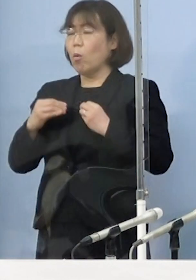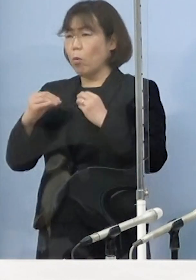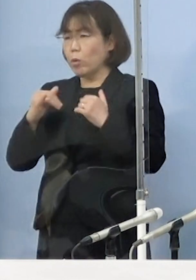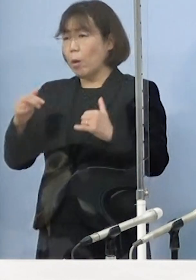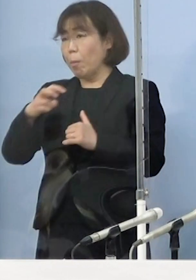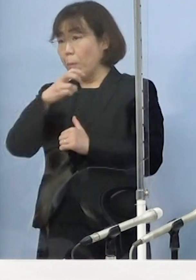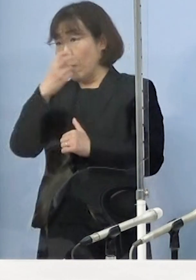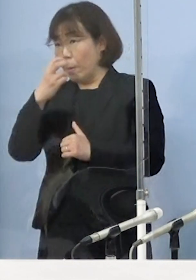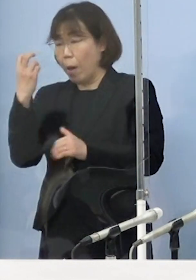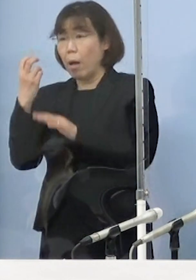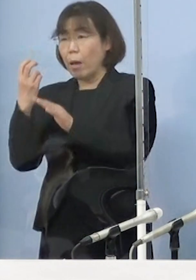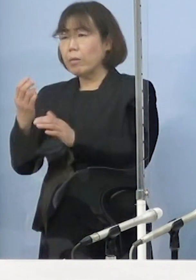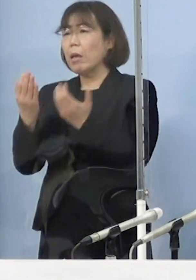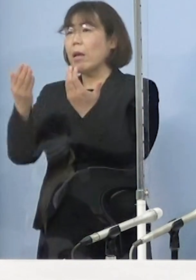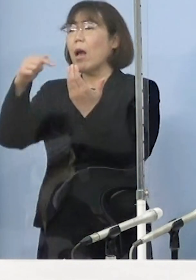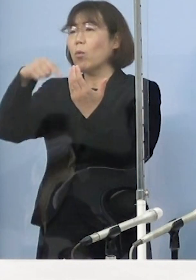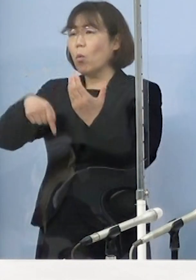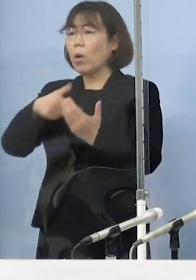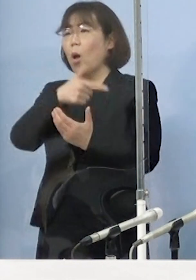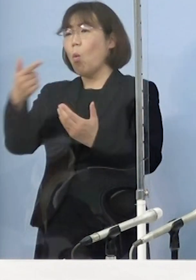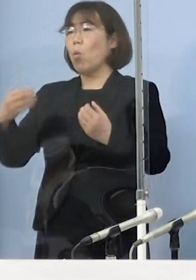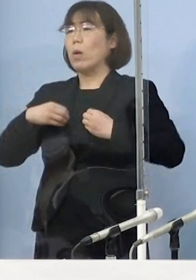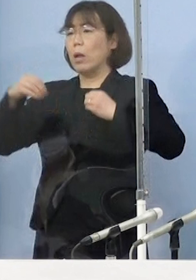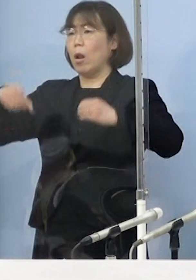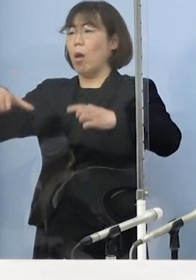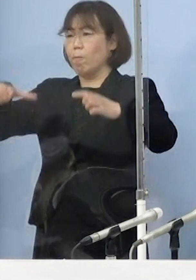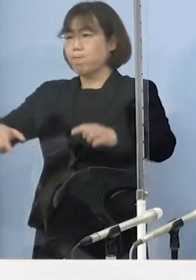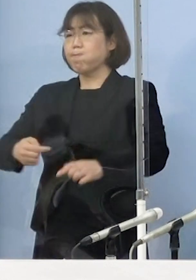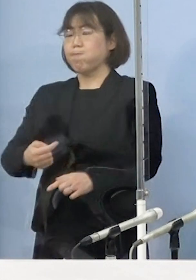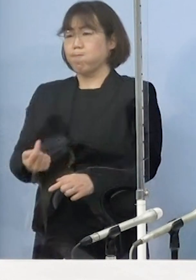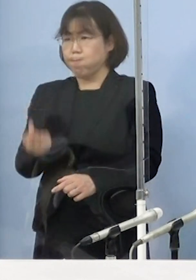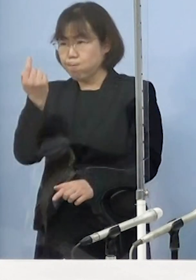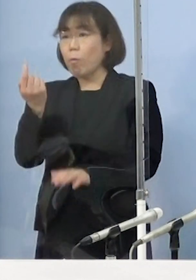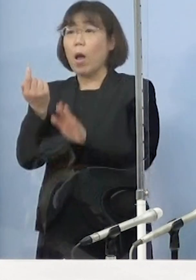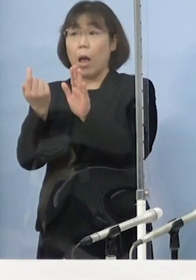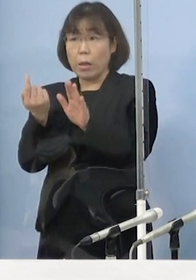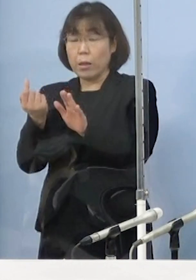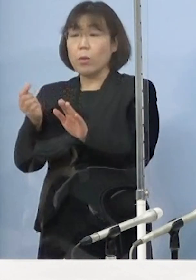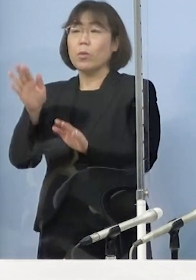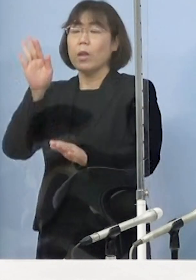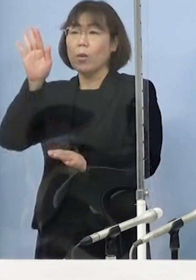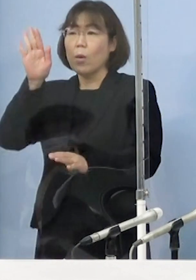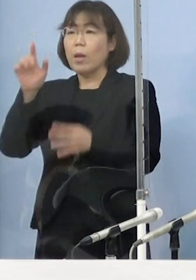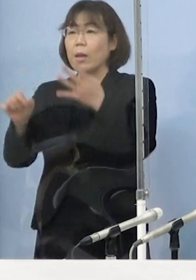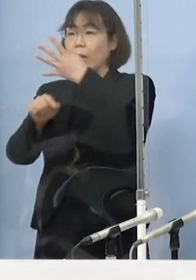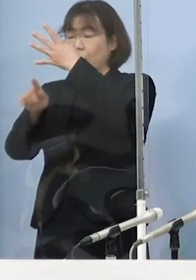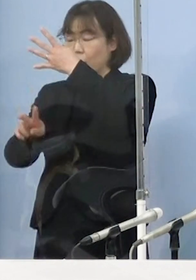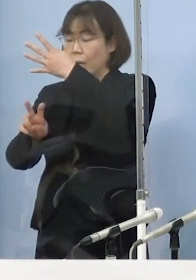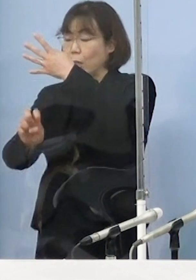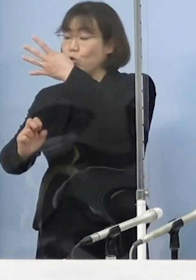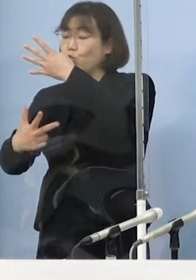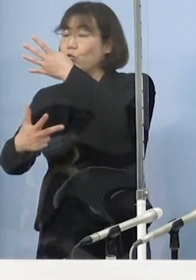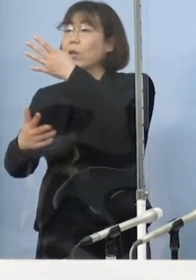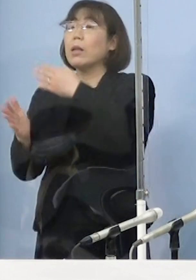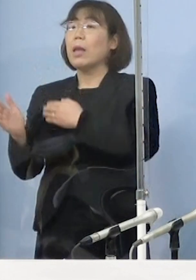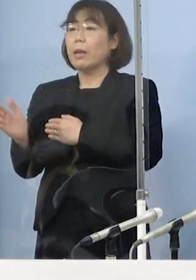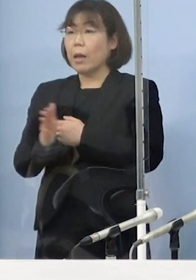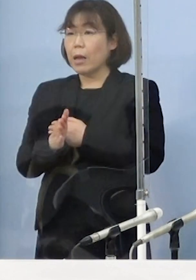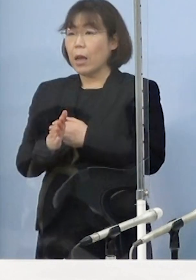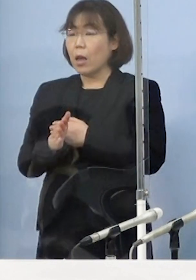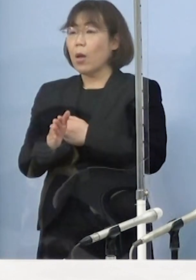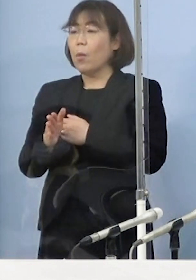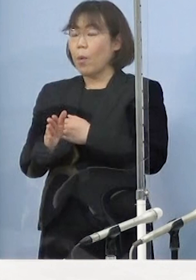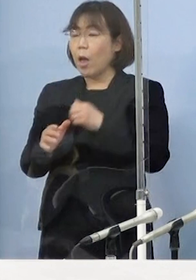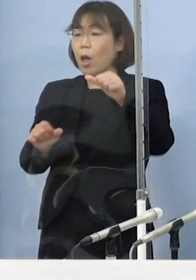場がですね、いうことがありましたので、まあ、その後、4月の27日からは全面的に5月の